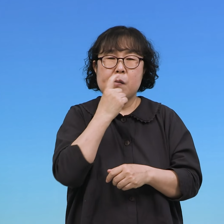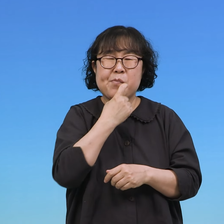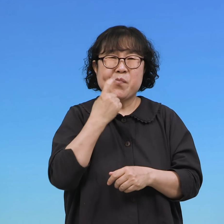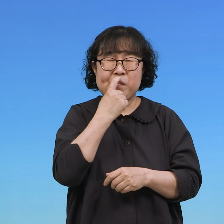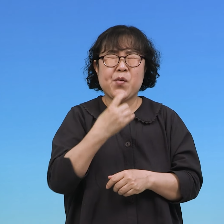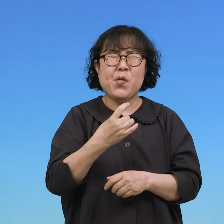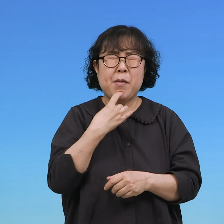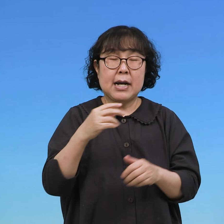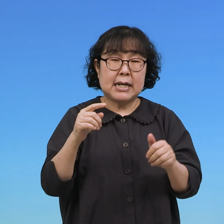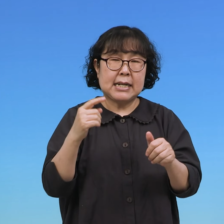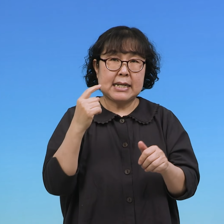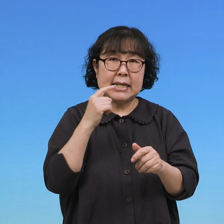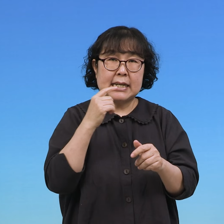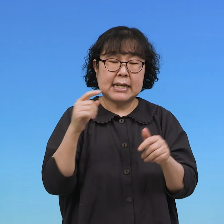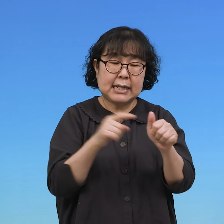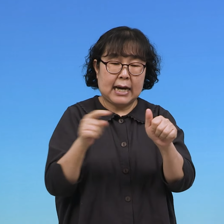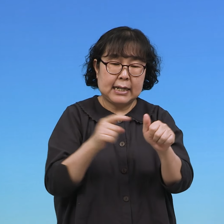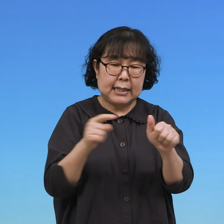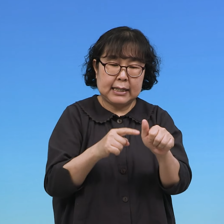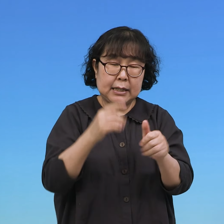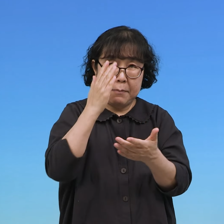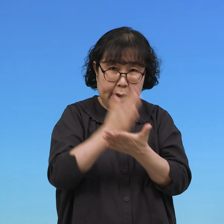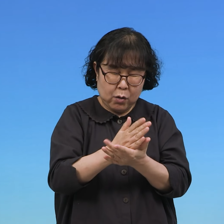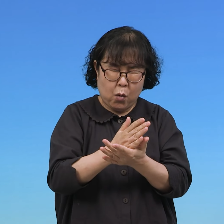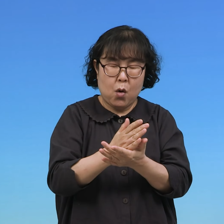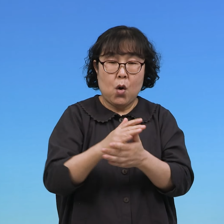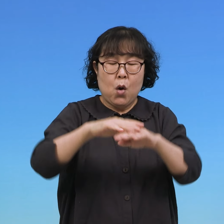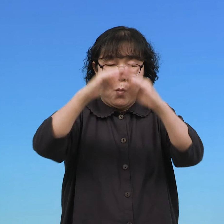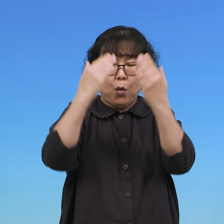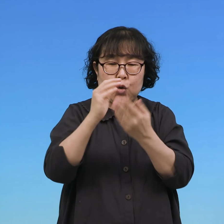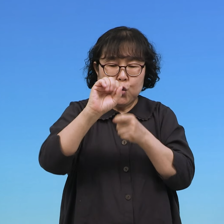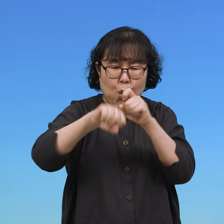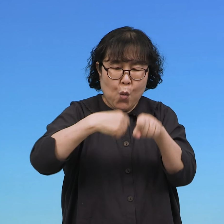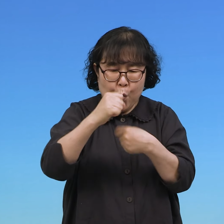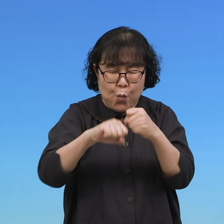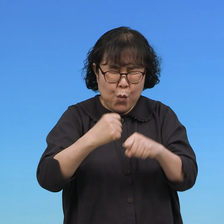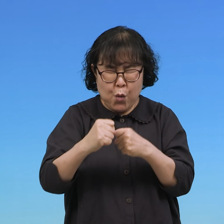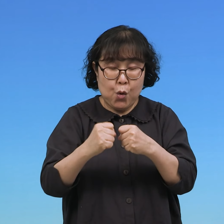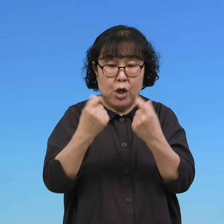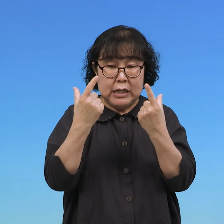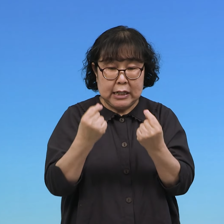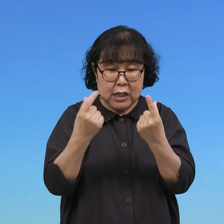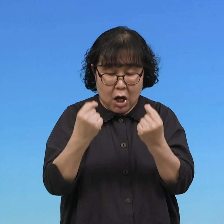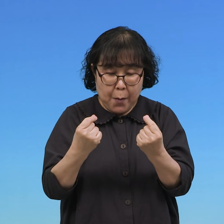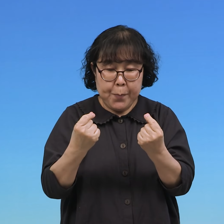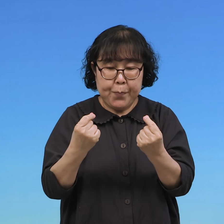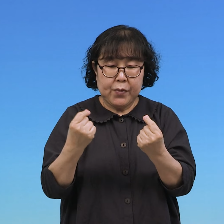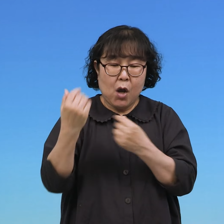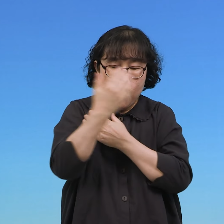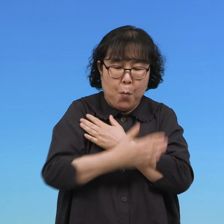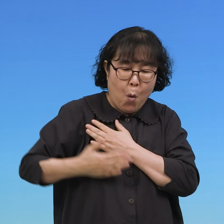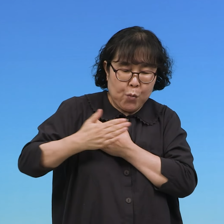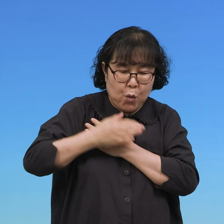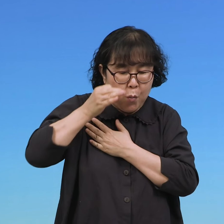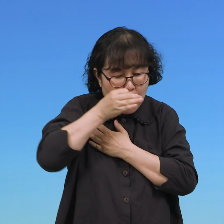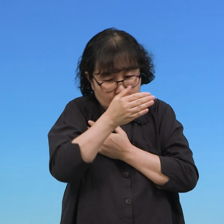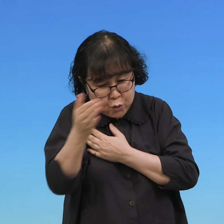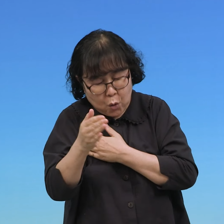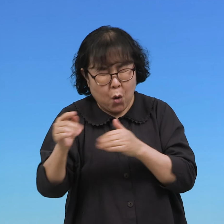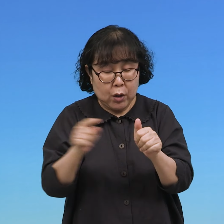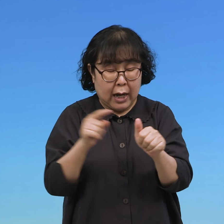존재는 사람밖에 없다. 모든 동물은 직접 몸으로 보여주고 가르친다는 이 좀 자극적인 이 문장을 가지고